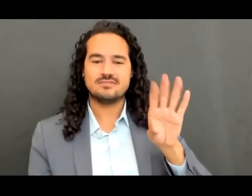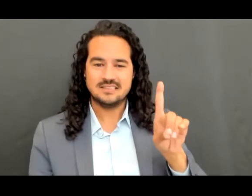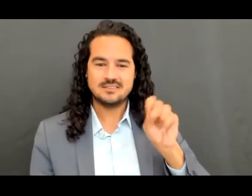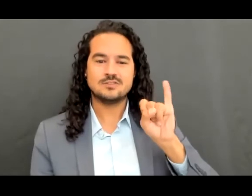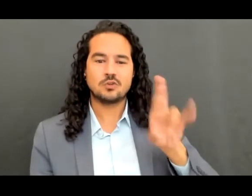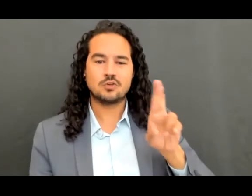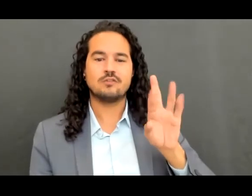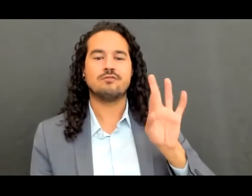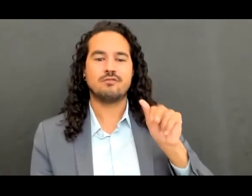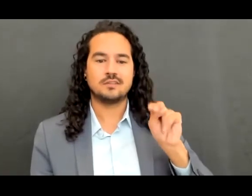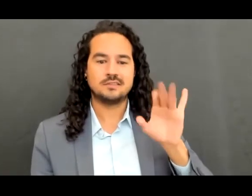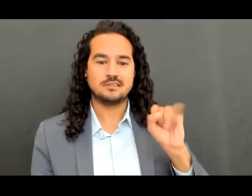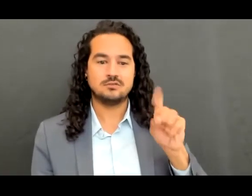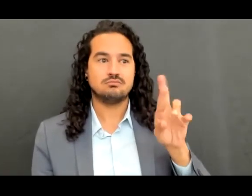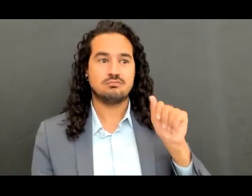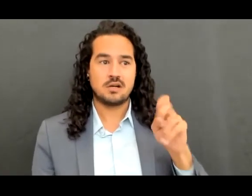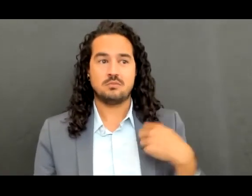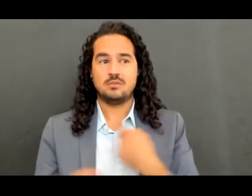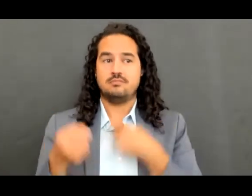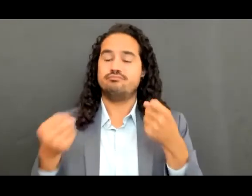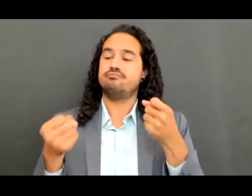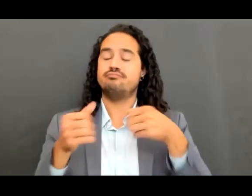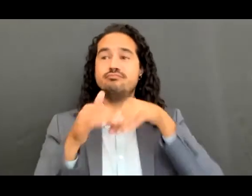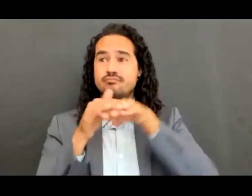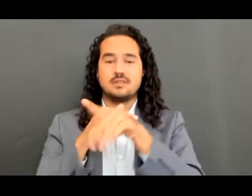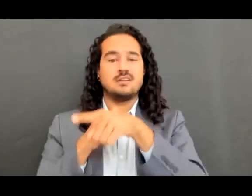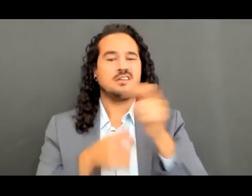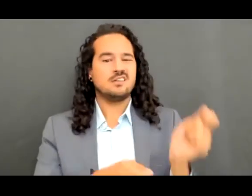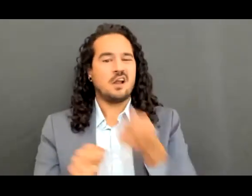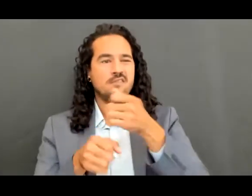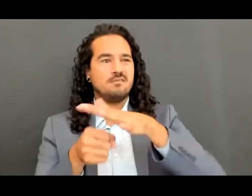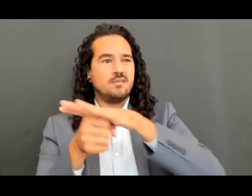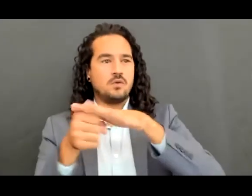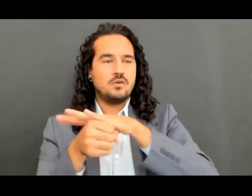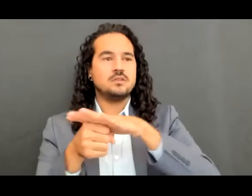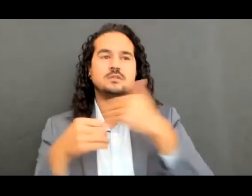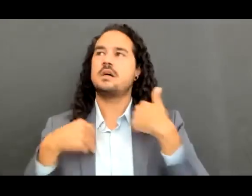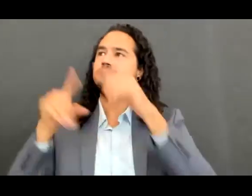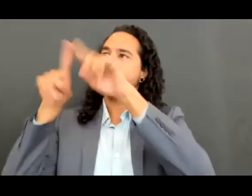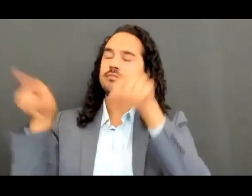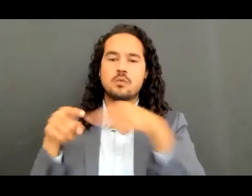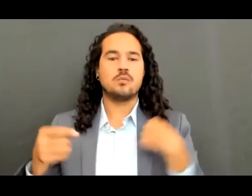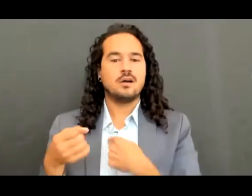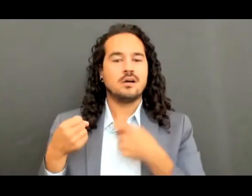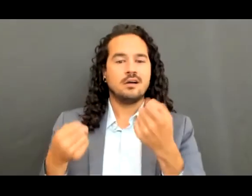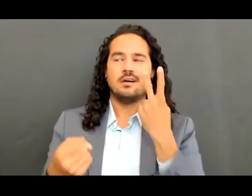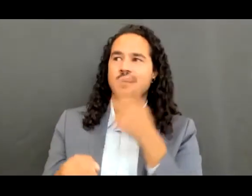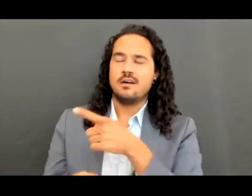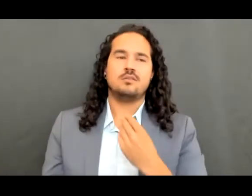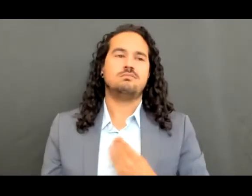también hemos visto aquí en nuestro punto de comando. Muchísimas gracias.